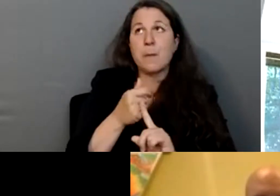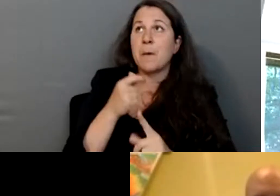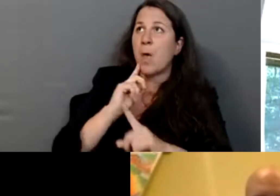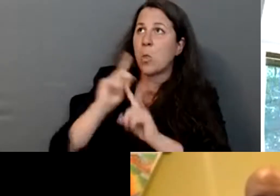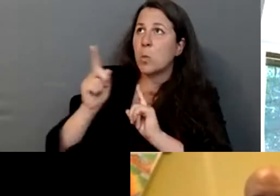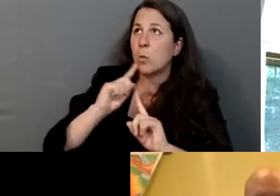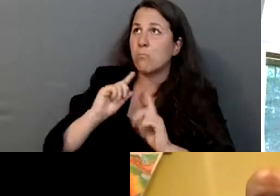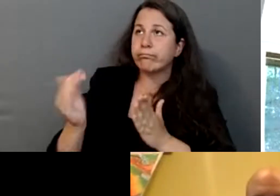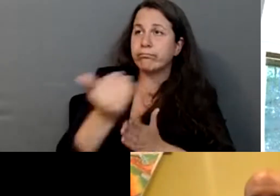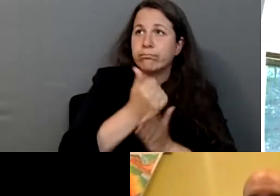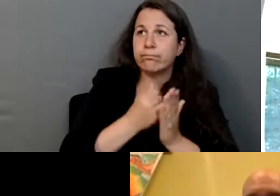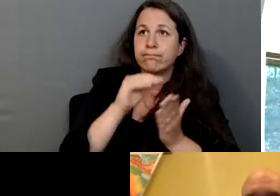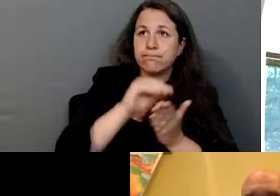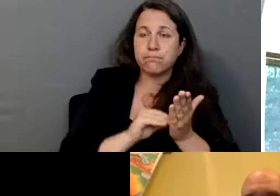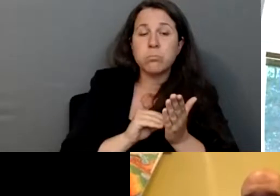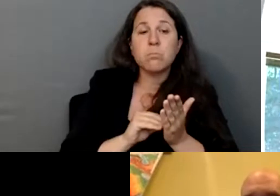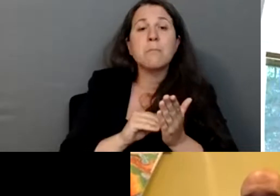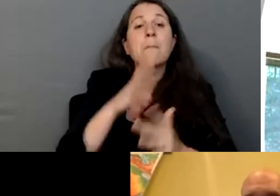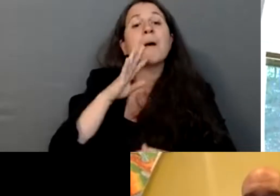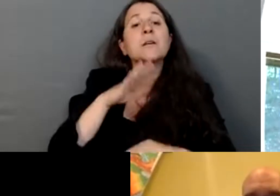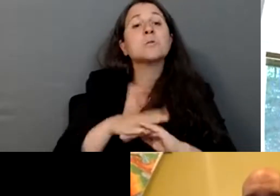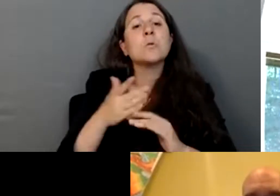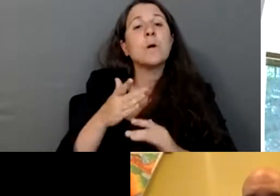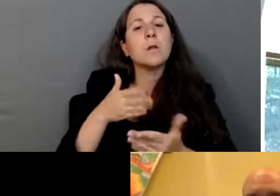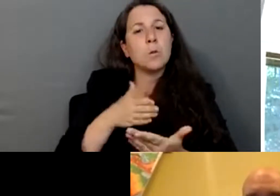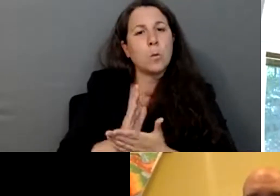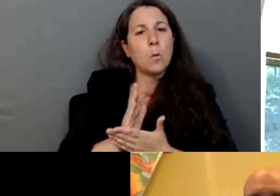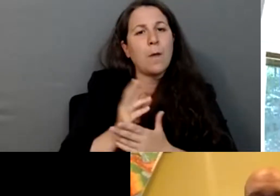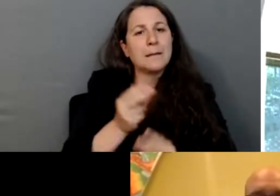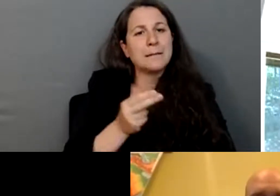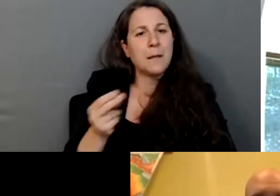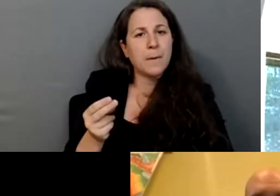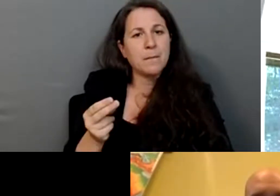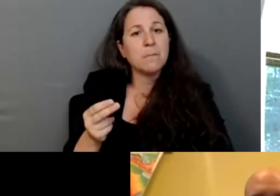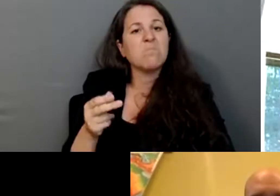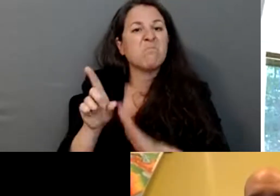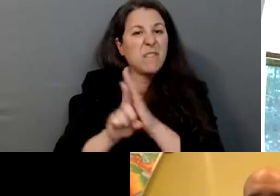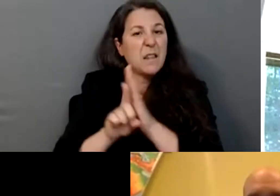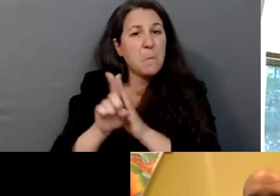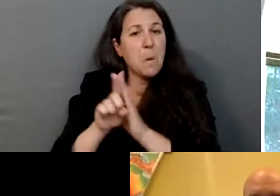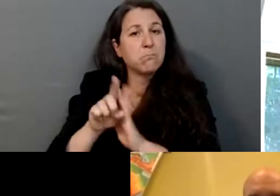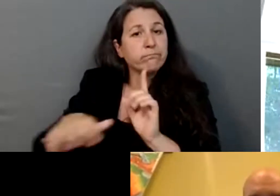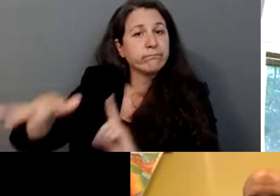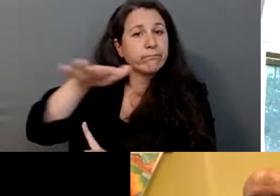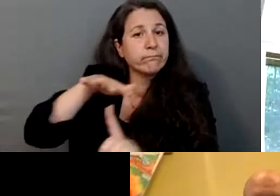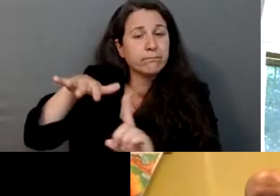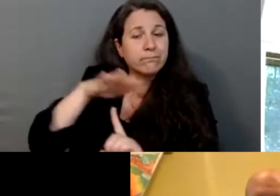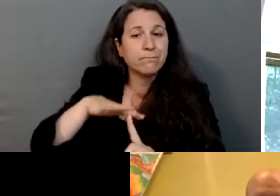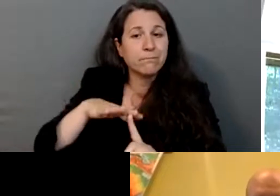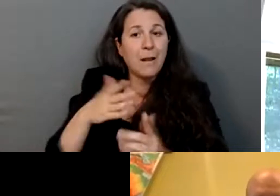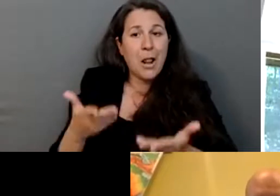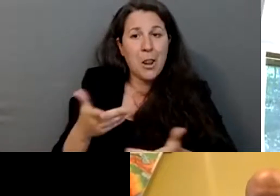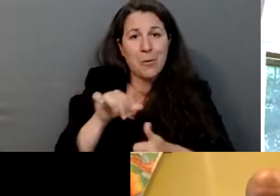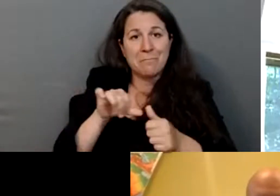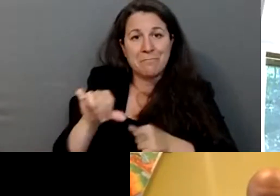texte-là est « Les droits des personnes handicapées et la justice climatique ». Sébastien, on a vraiment hâte de t'entendre. Merci